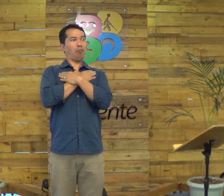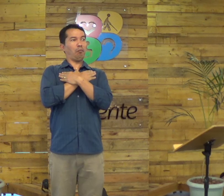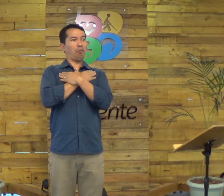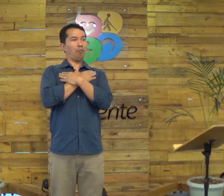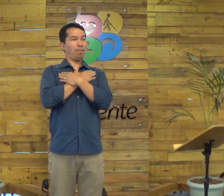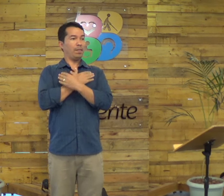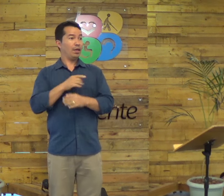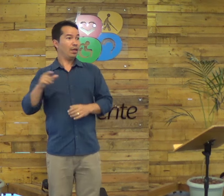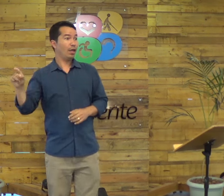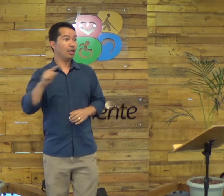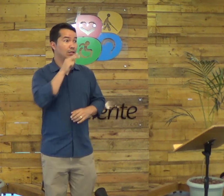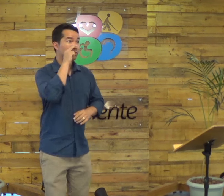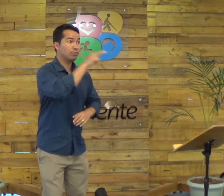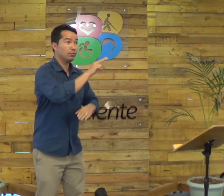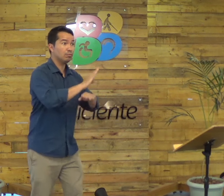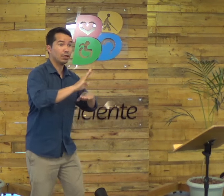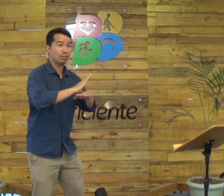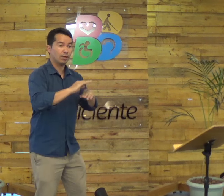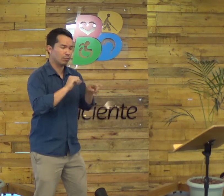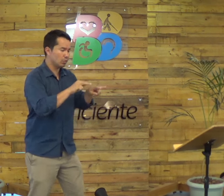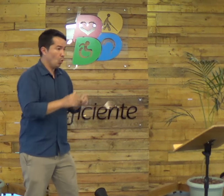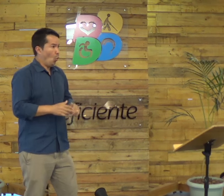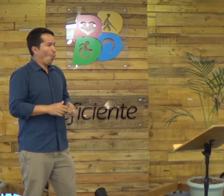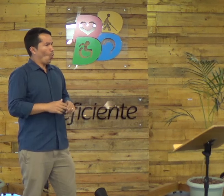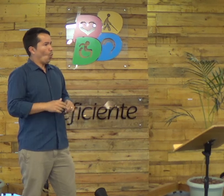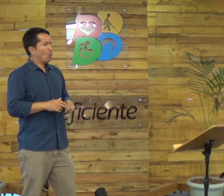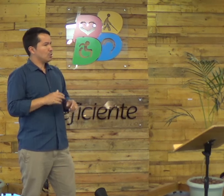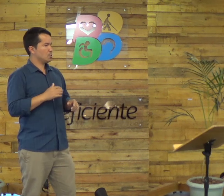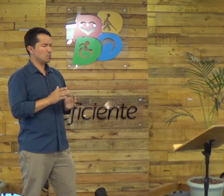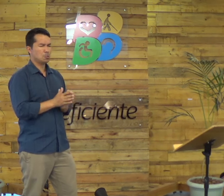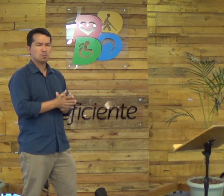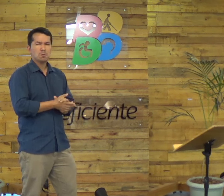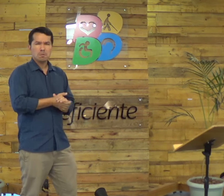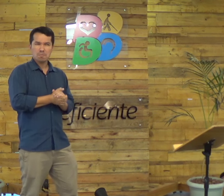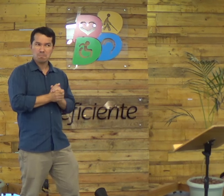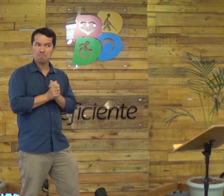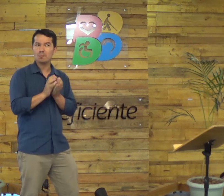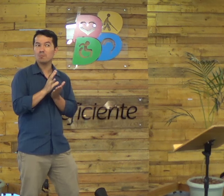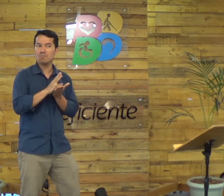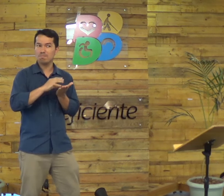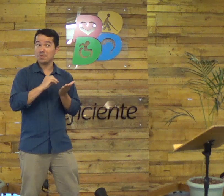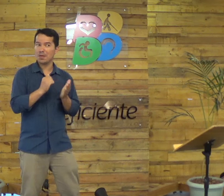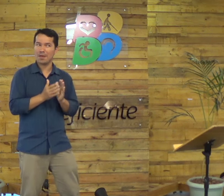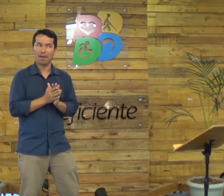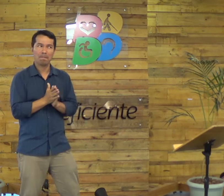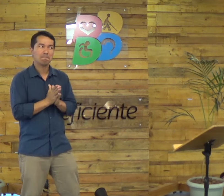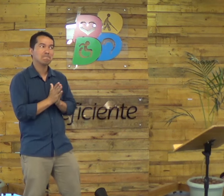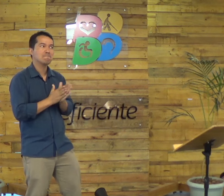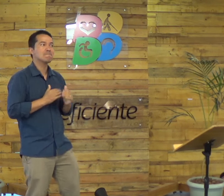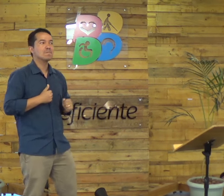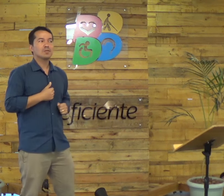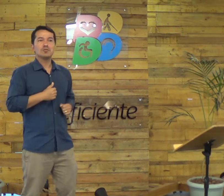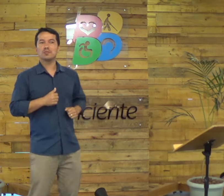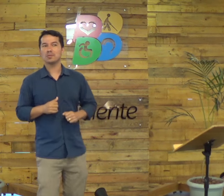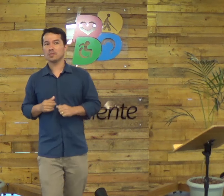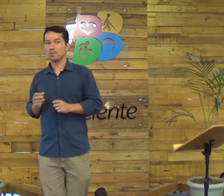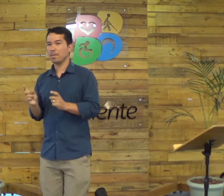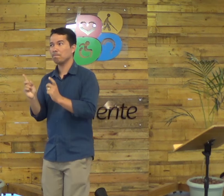né? Os sinais deles remetem à morte, a sepultamento. Por quê? Porque o casal era muito denuncioso.